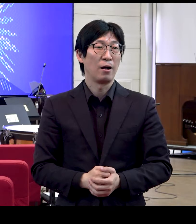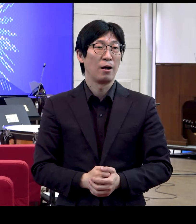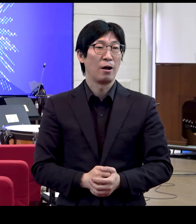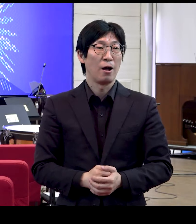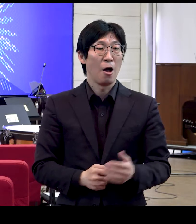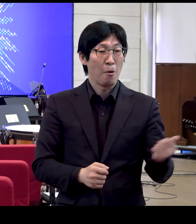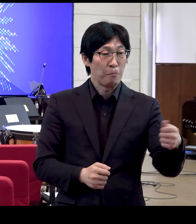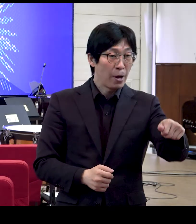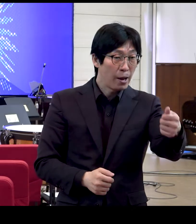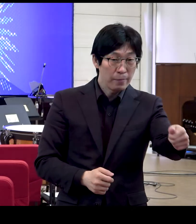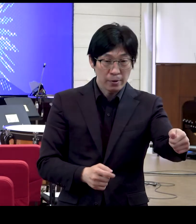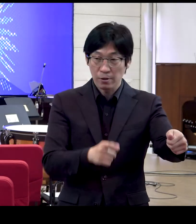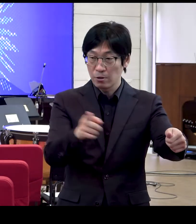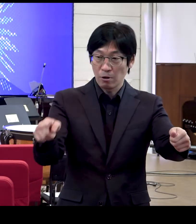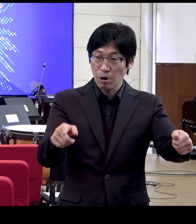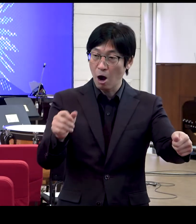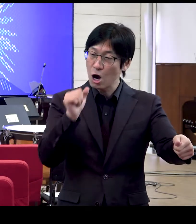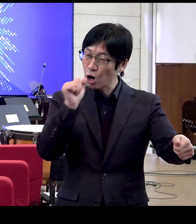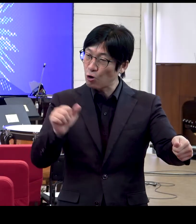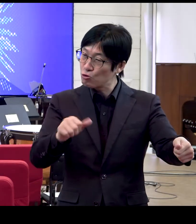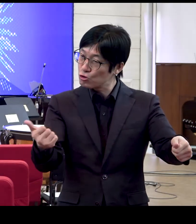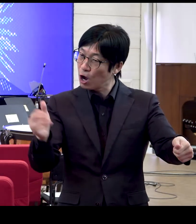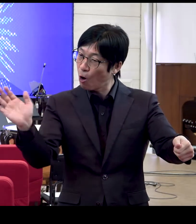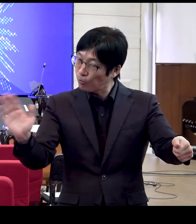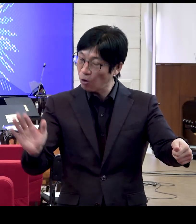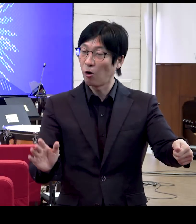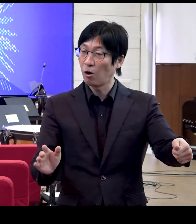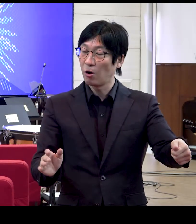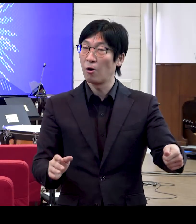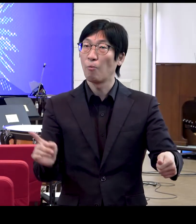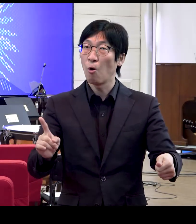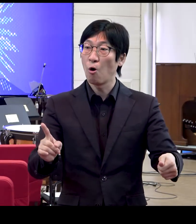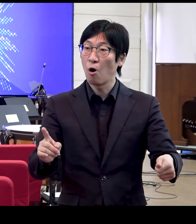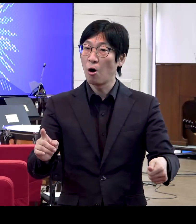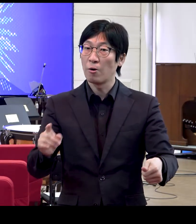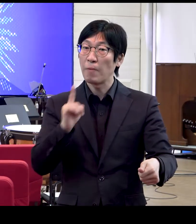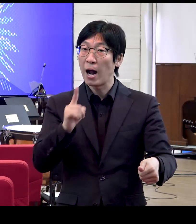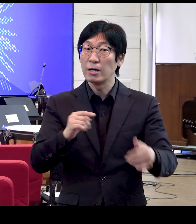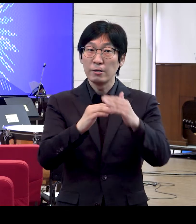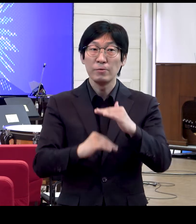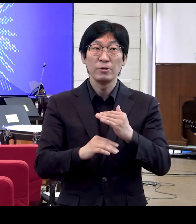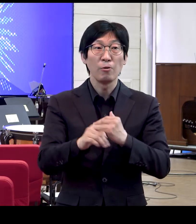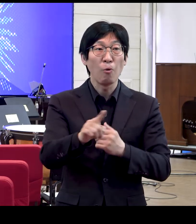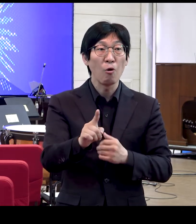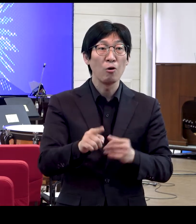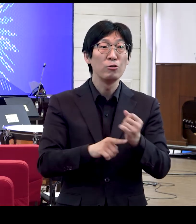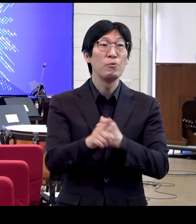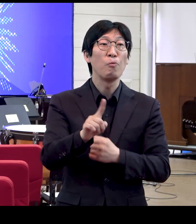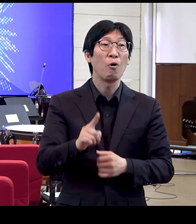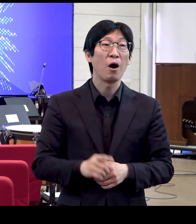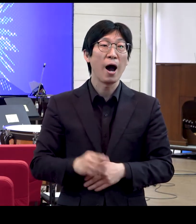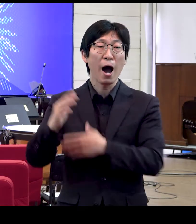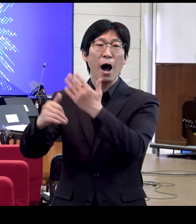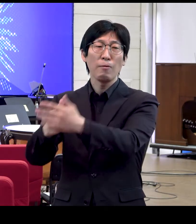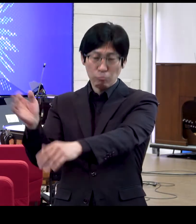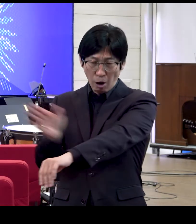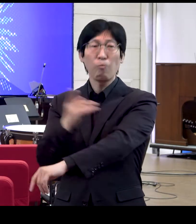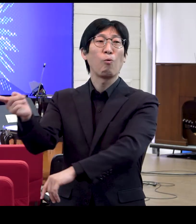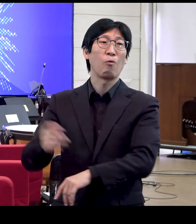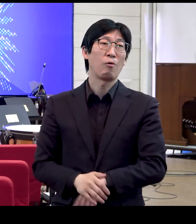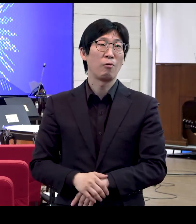너희가 결코 죽지 아니하리라. 무슨 얘기입니까? 하나님이 틀렸다.